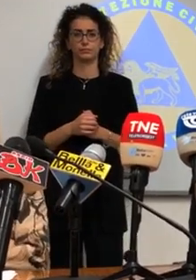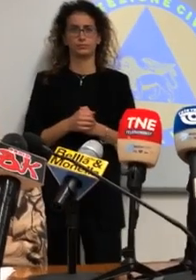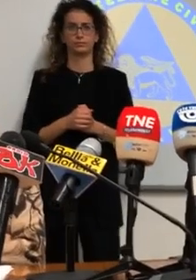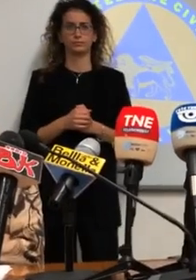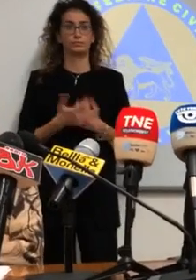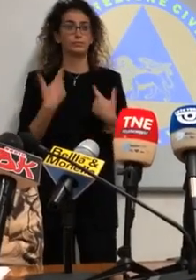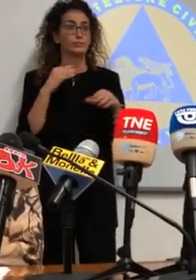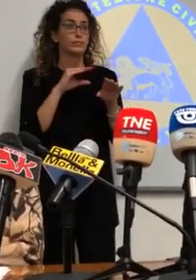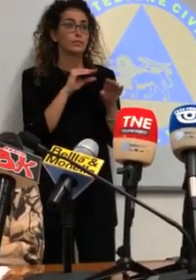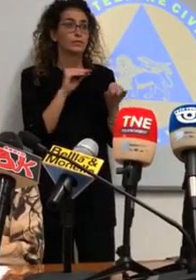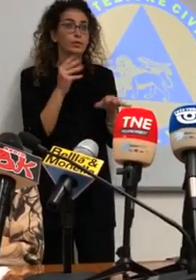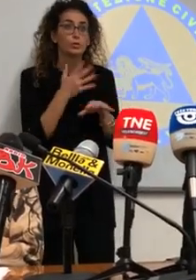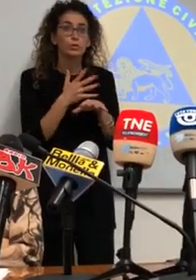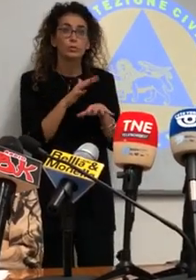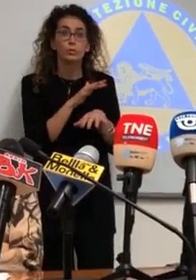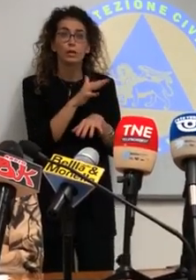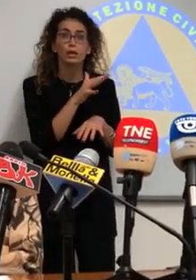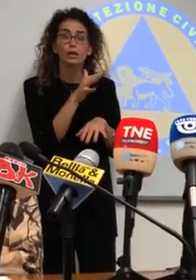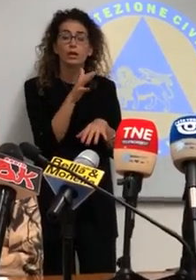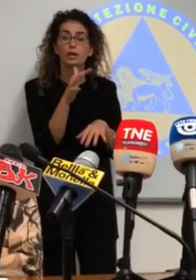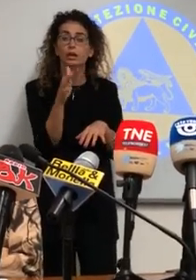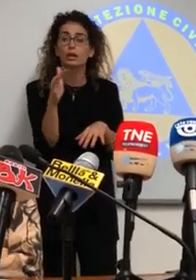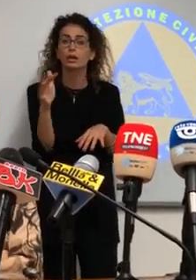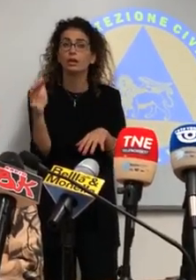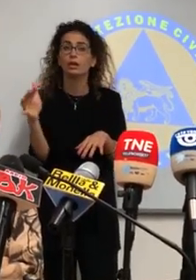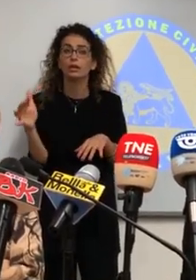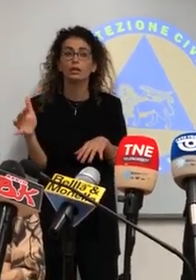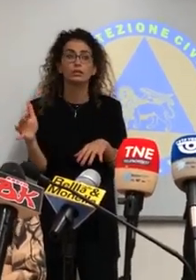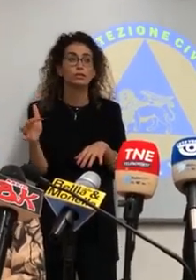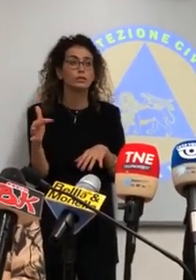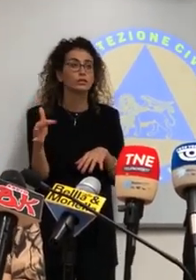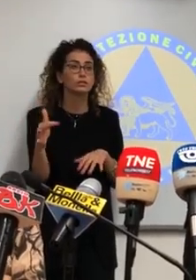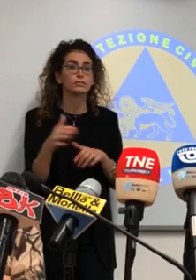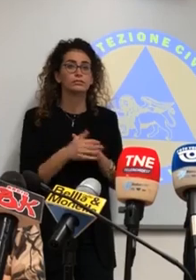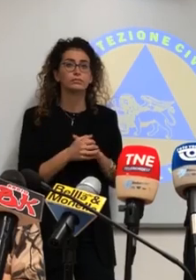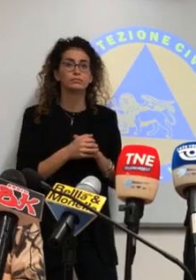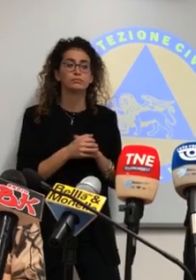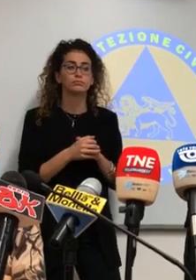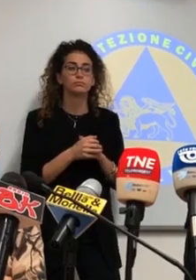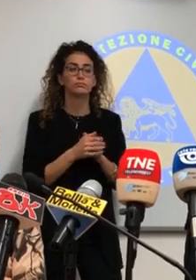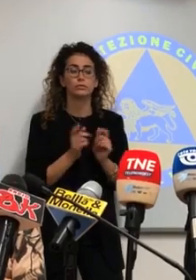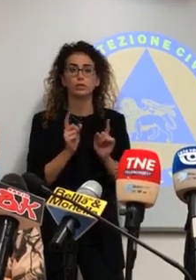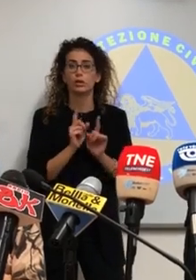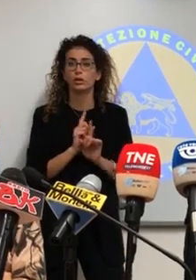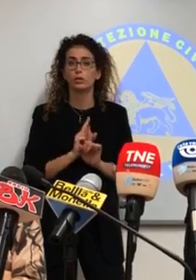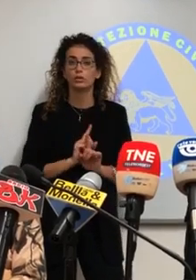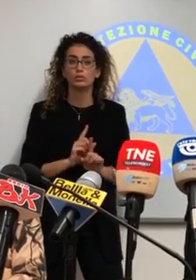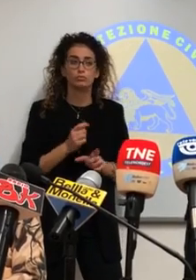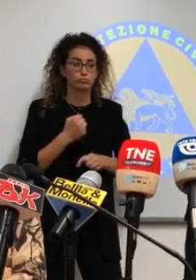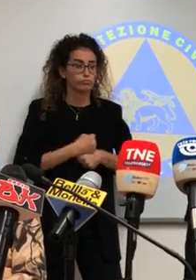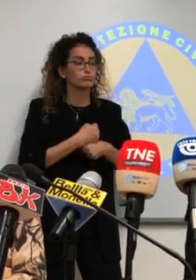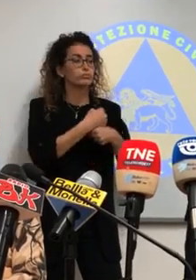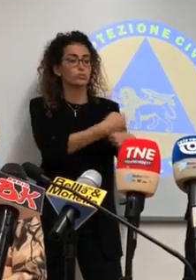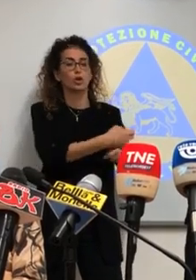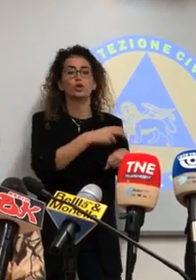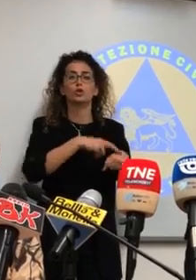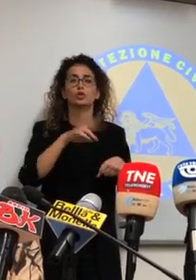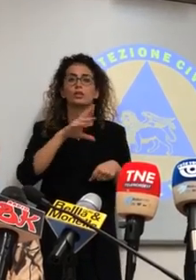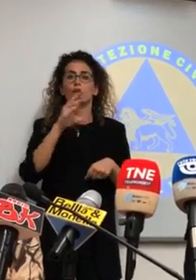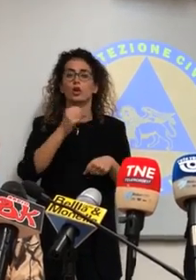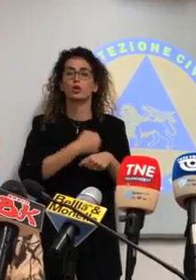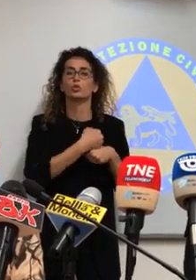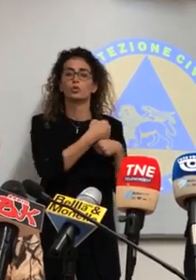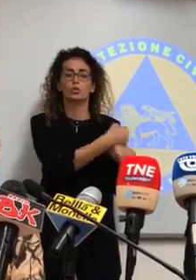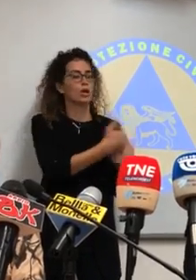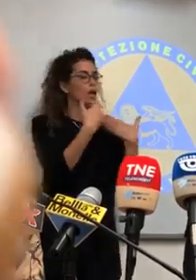Ci sono altri interventi in domande per il Presidente, altrimenti passiamo... Passiamo la parola al dottoressa Russo,